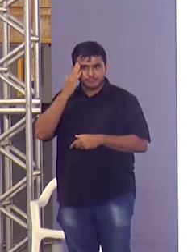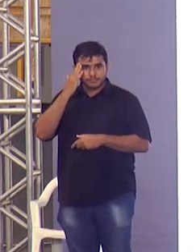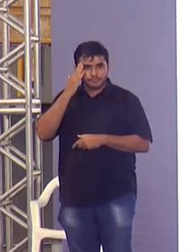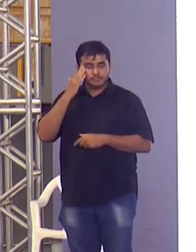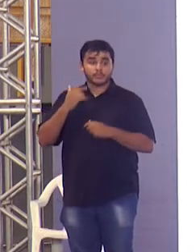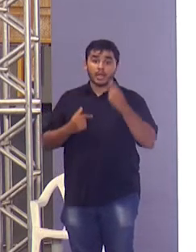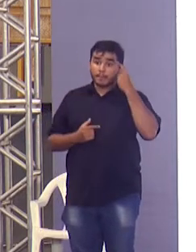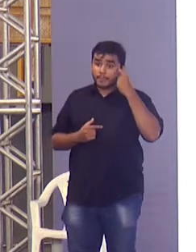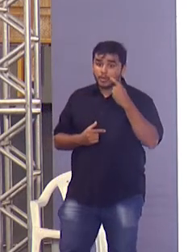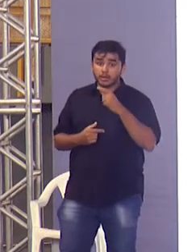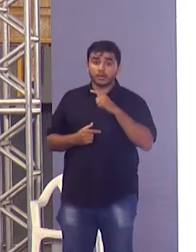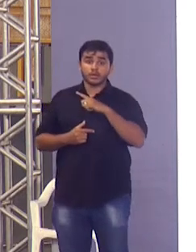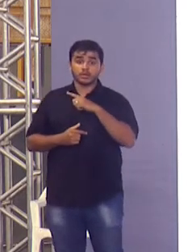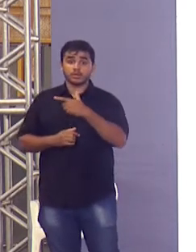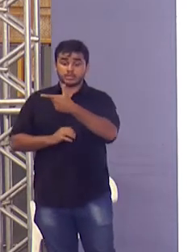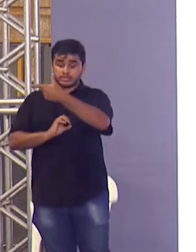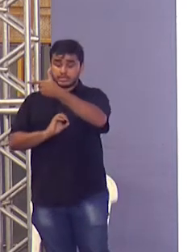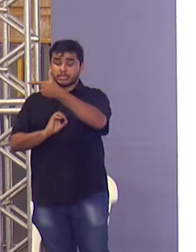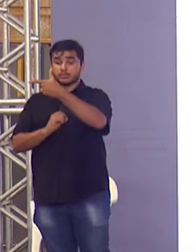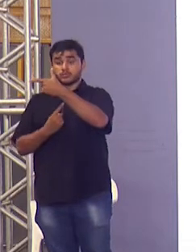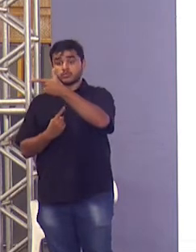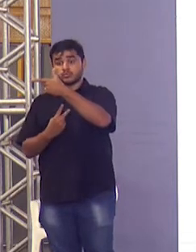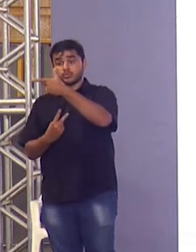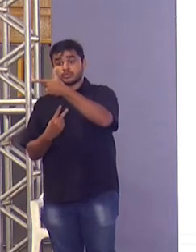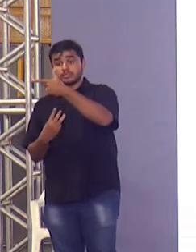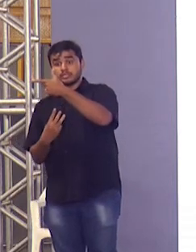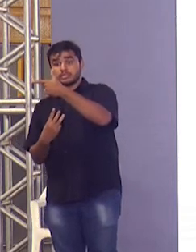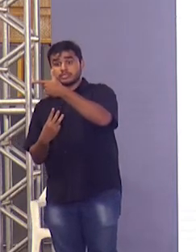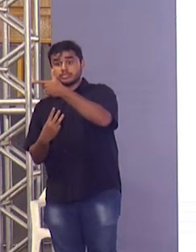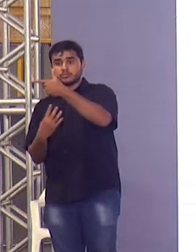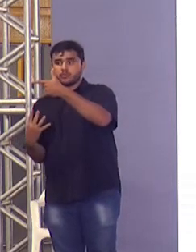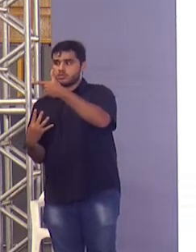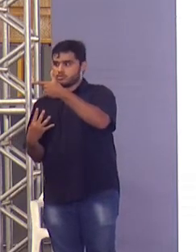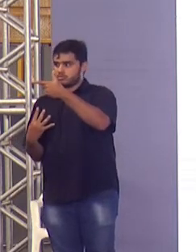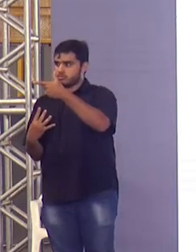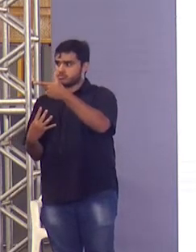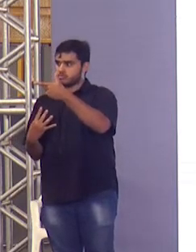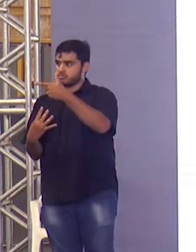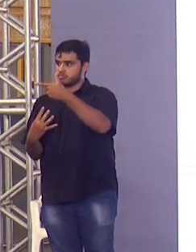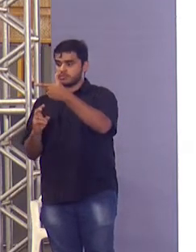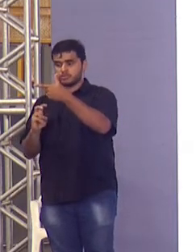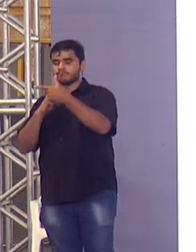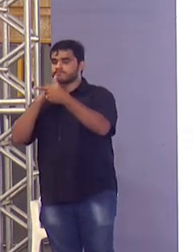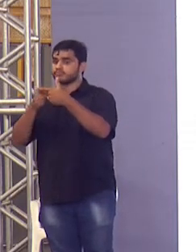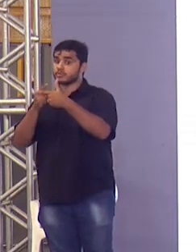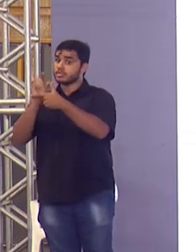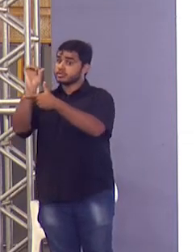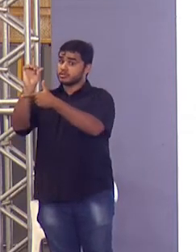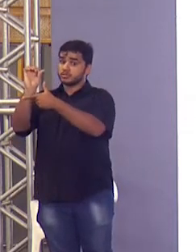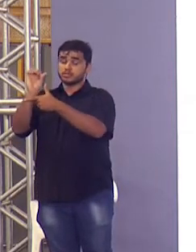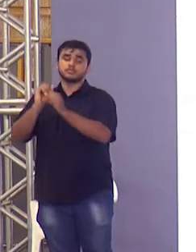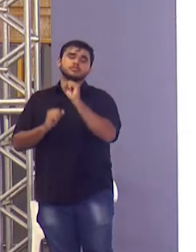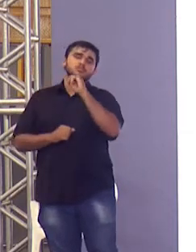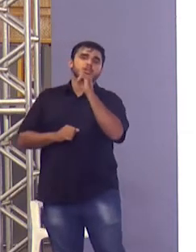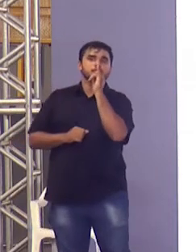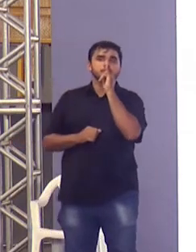quê? 0, 1, 2, 3 ou 4. Não pode chegar ao 5. Se eu dividir